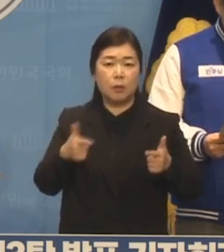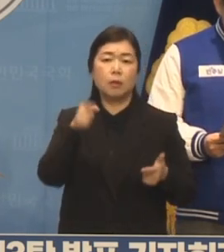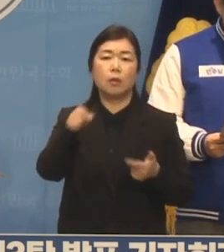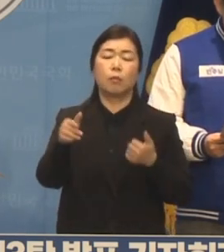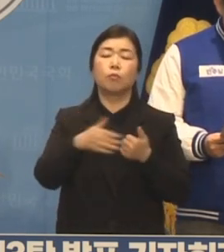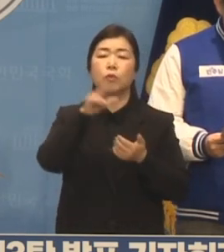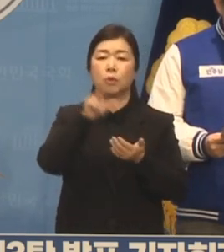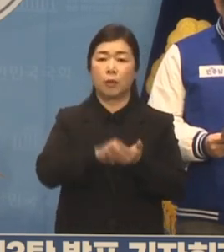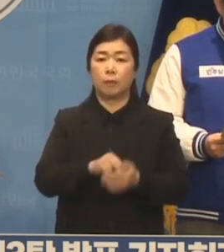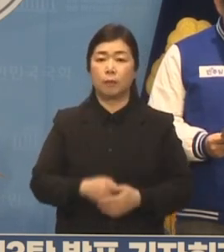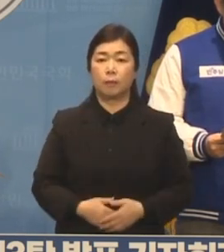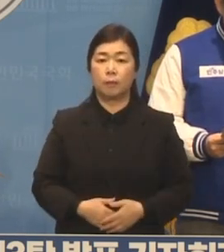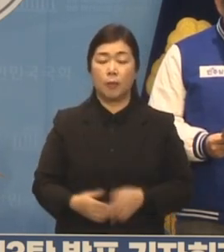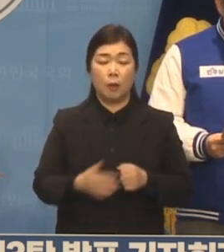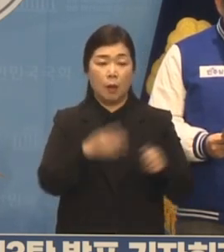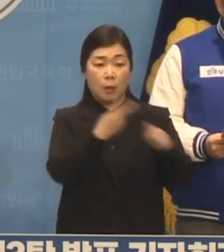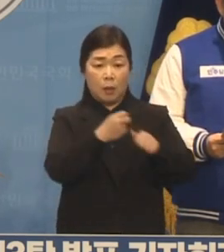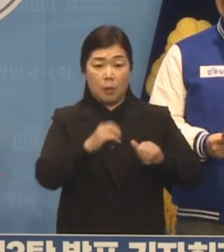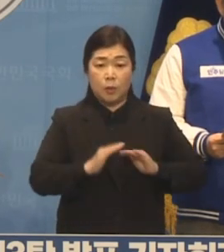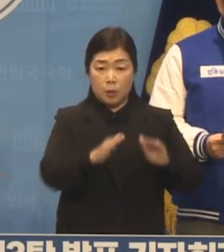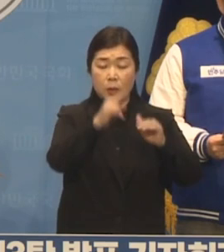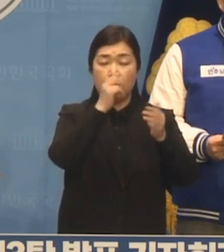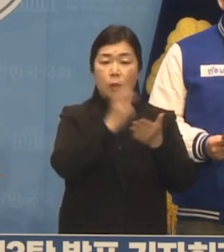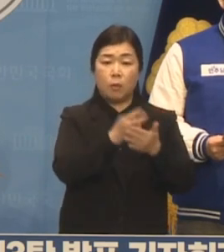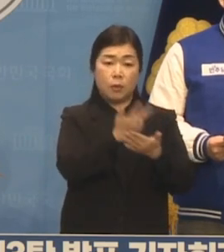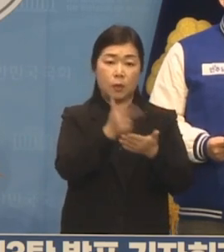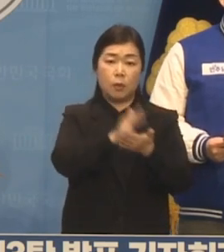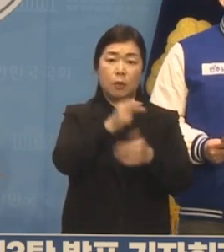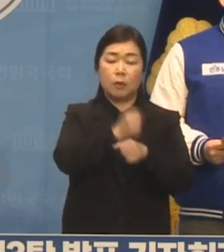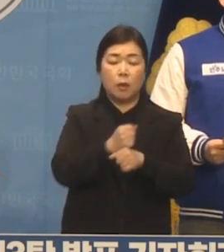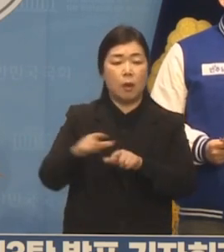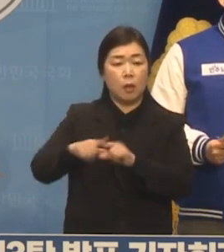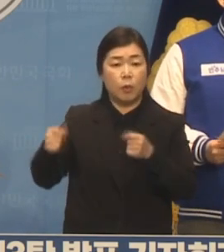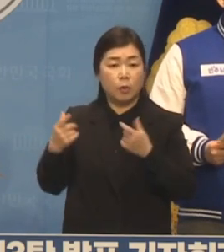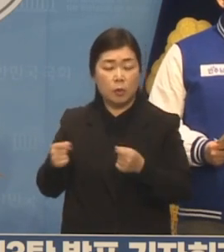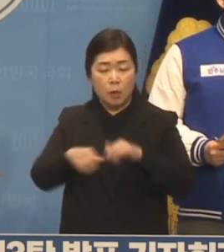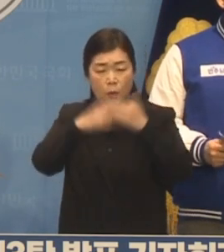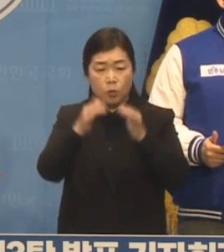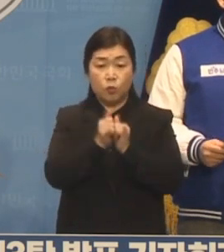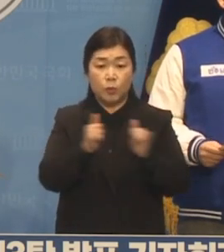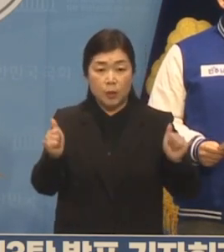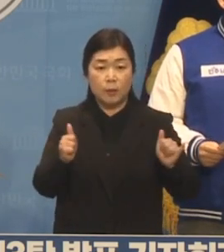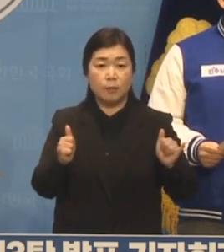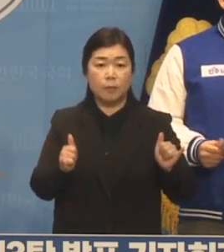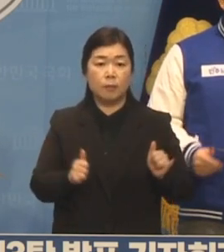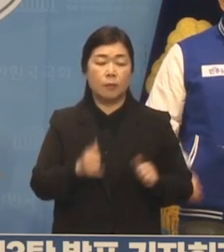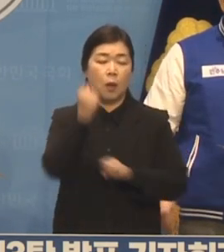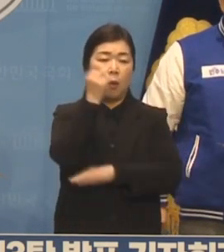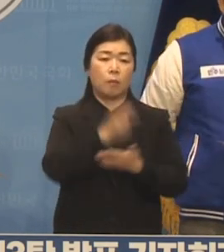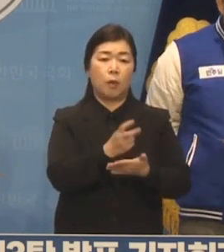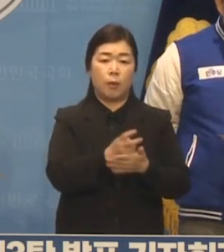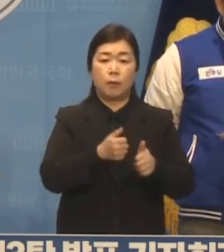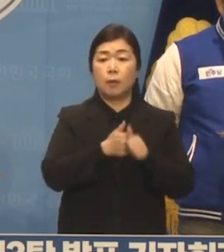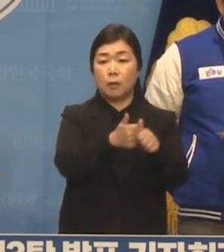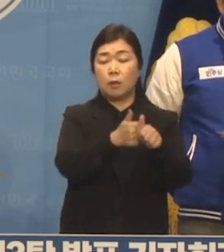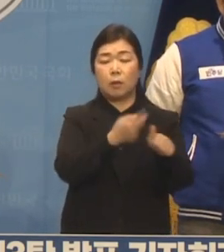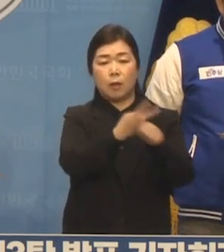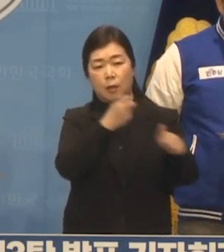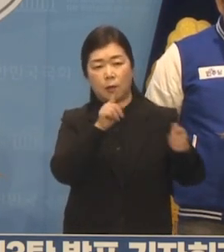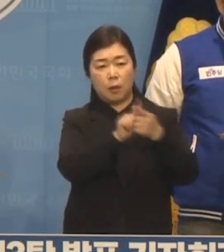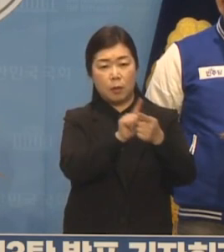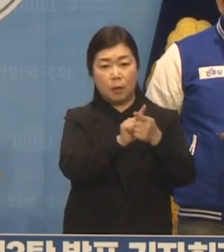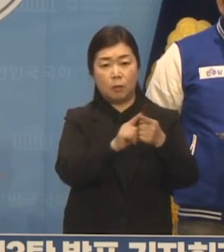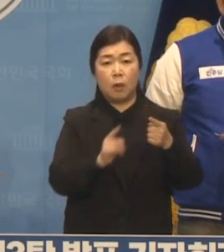문제입니다. 이에 탄핵 절차법을 제정해서 일본과 같이 모든 국민들이 헌법과 법률에 규정된 탄핵